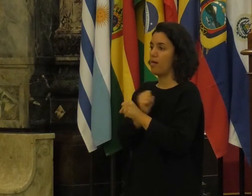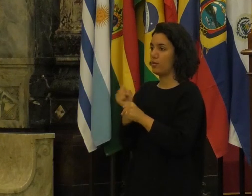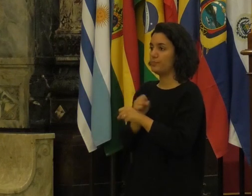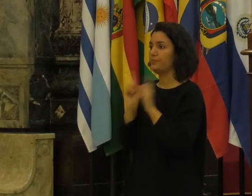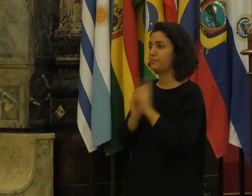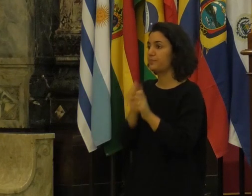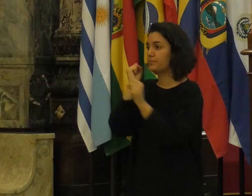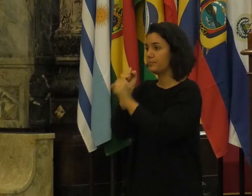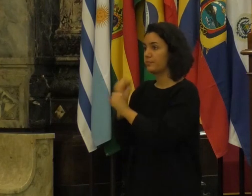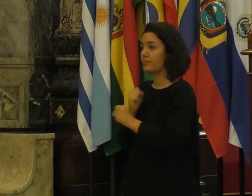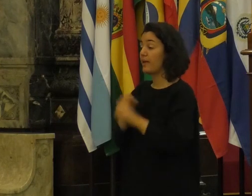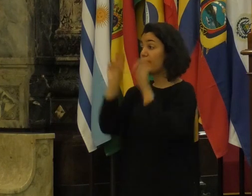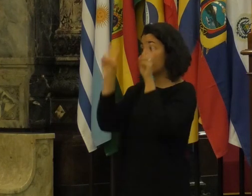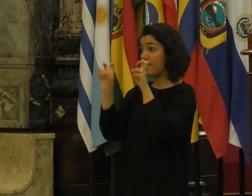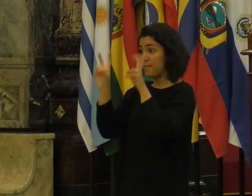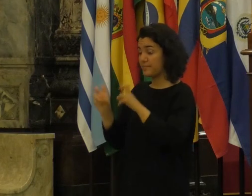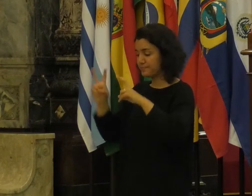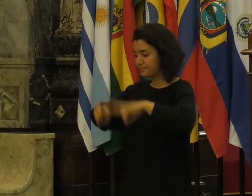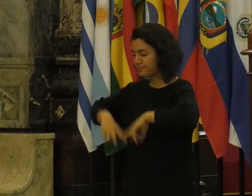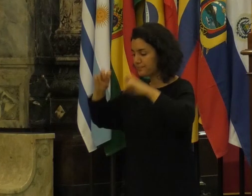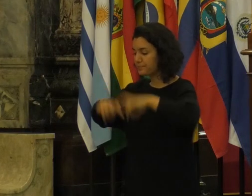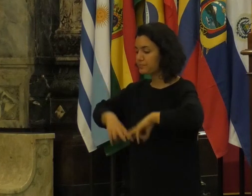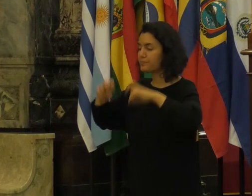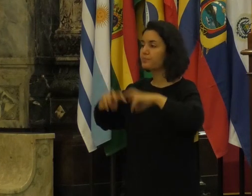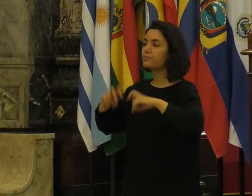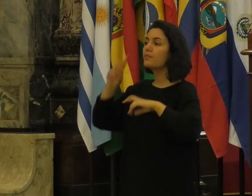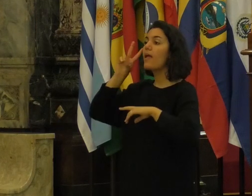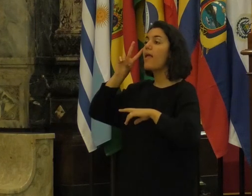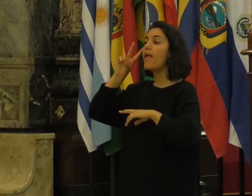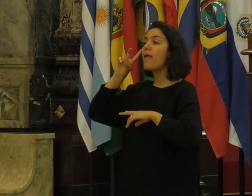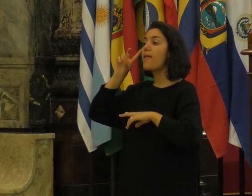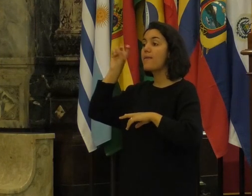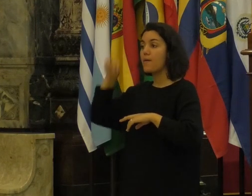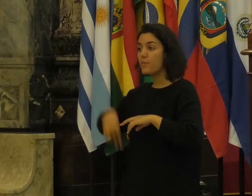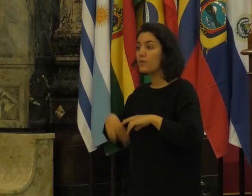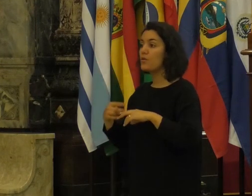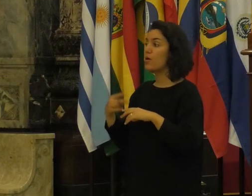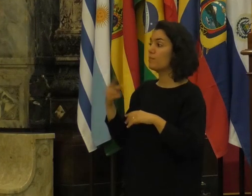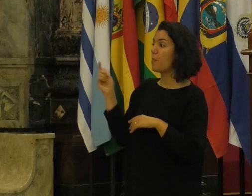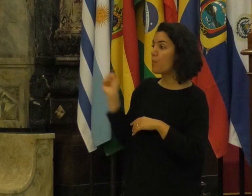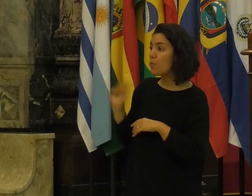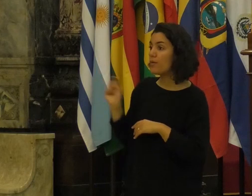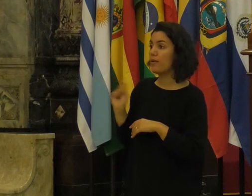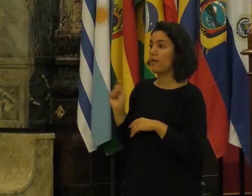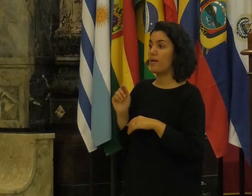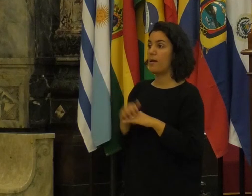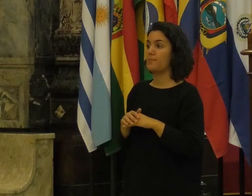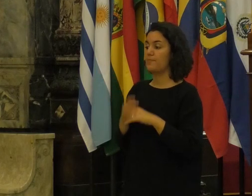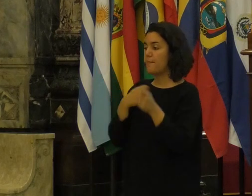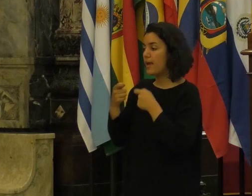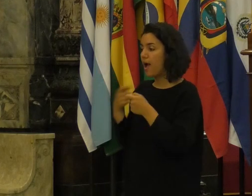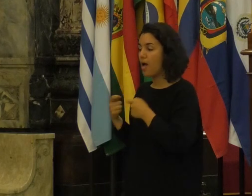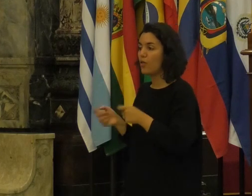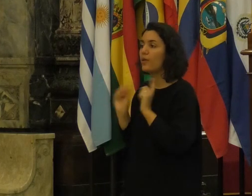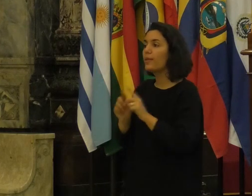trabajar en temas de investigaciones de opinión pública y de mercado, y en temas que